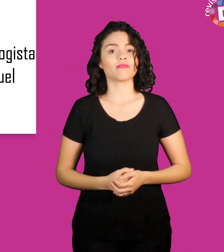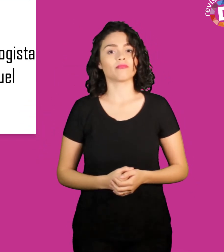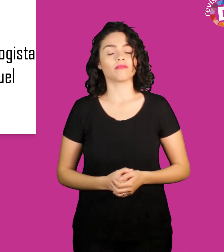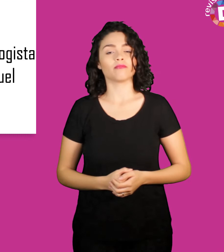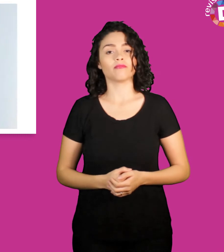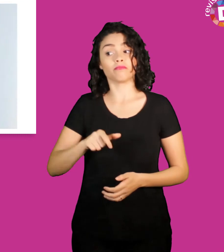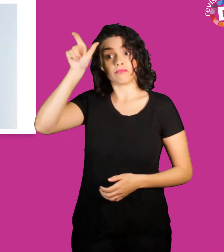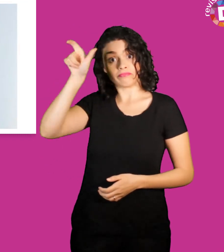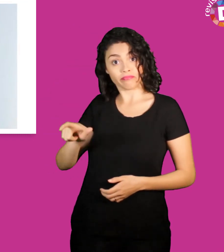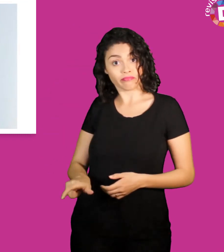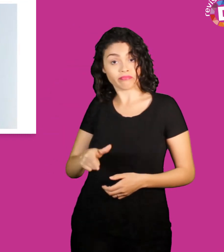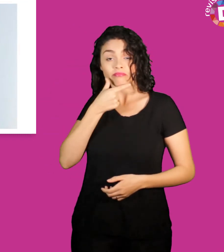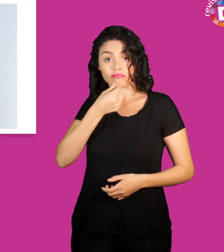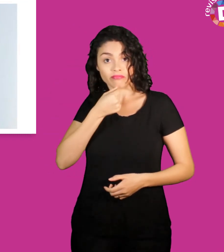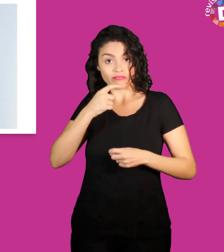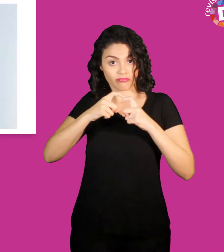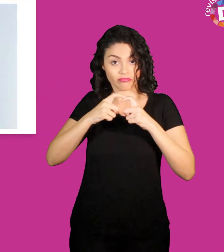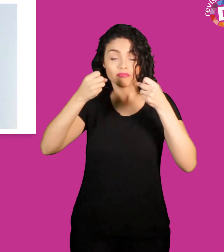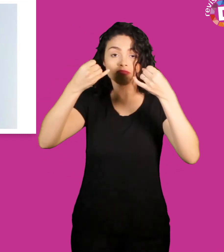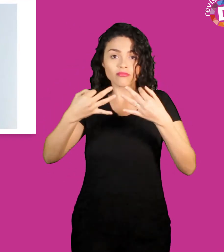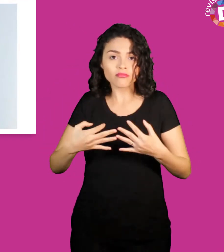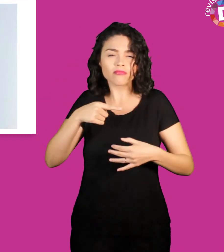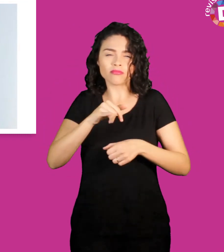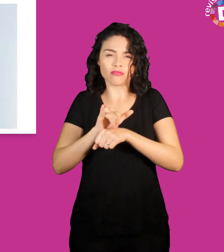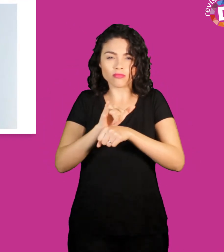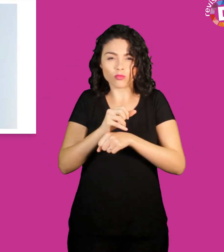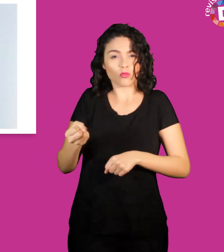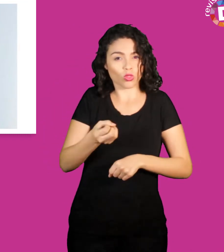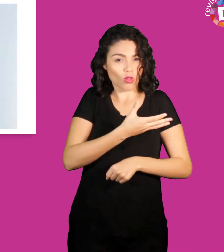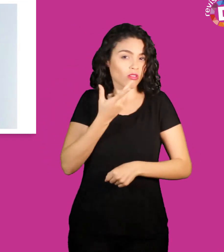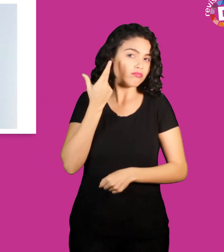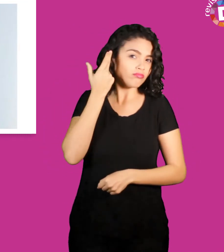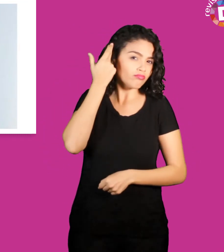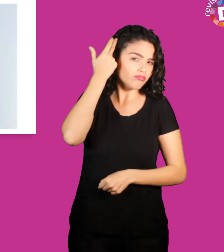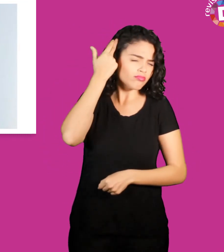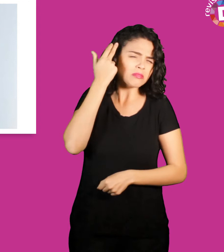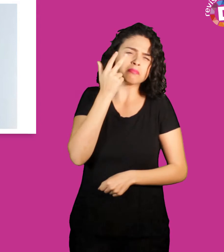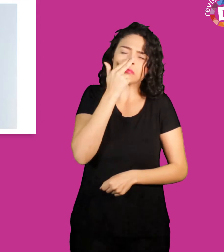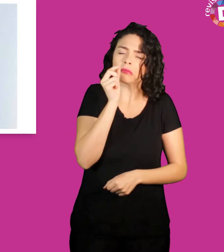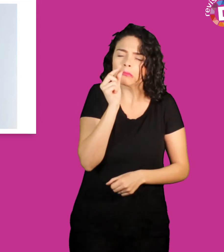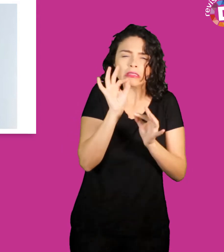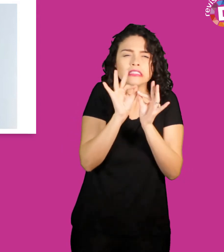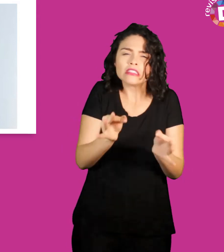segundo o doutor hypólito a técnica minimamente invasiva não é só